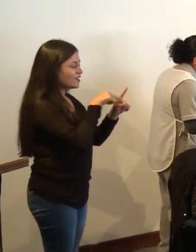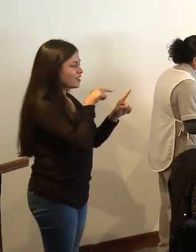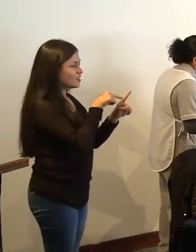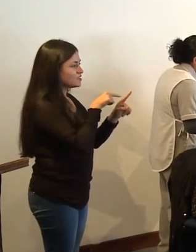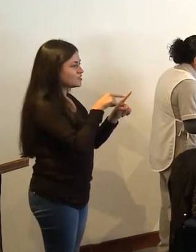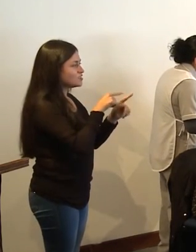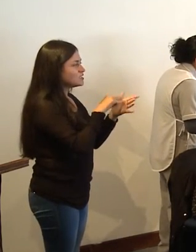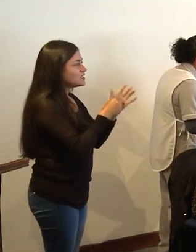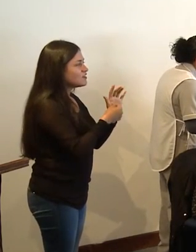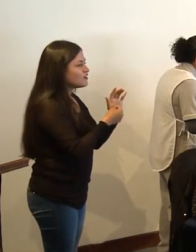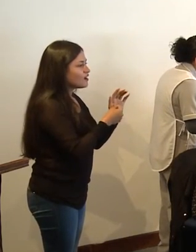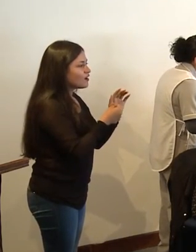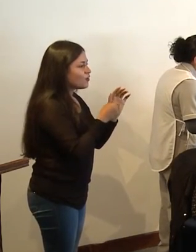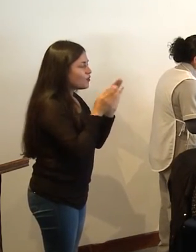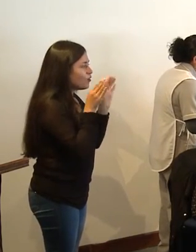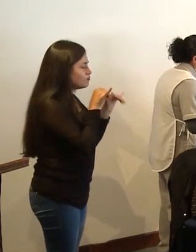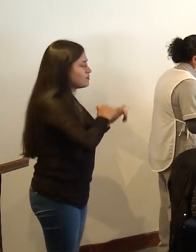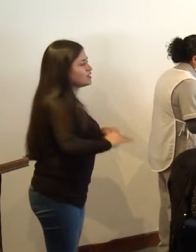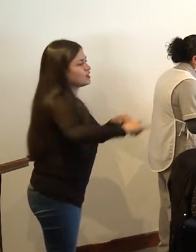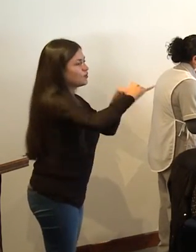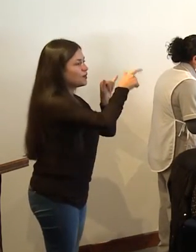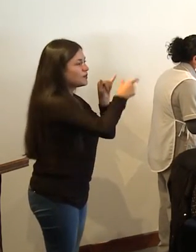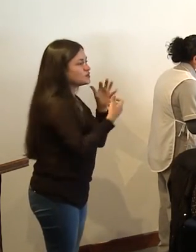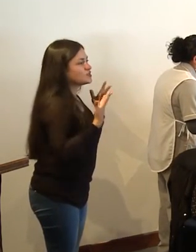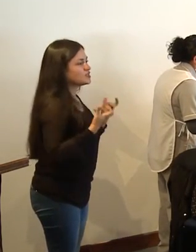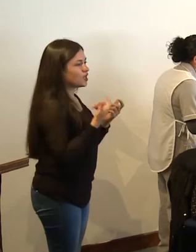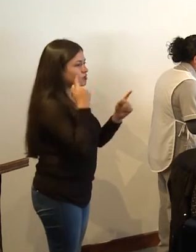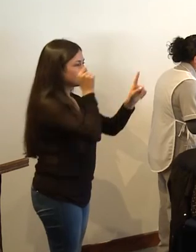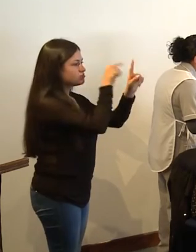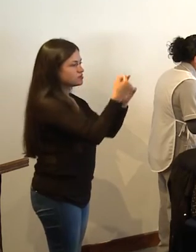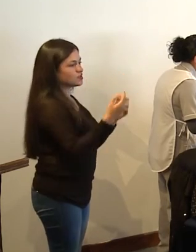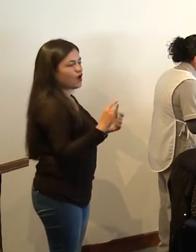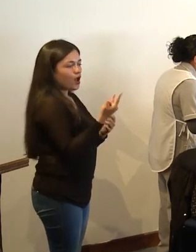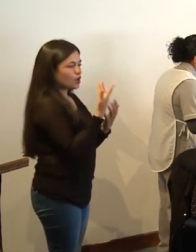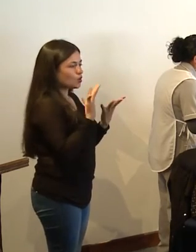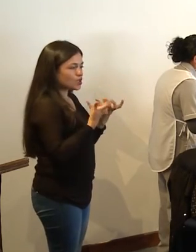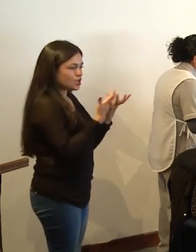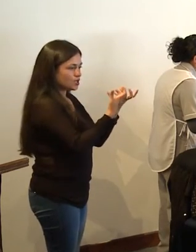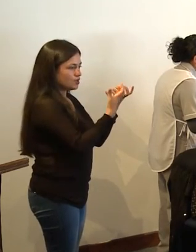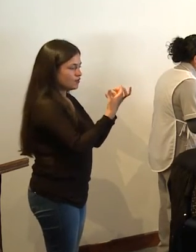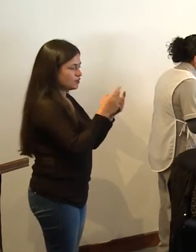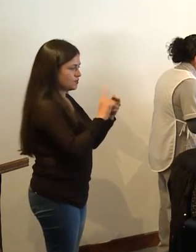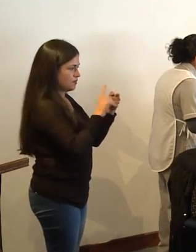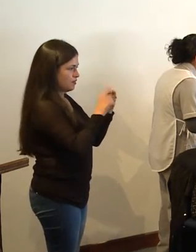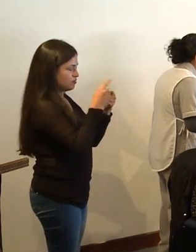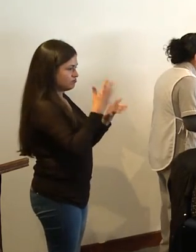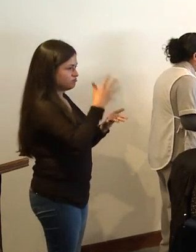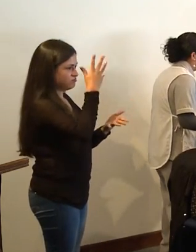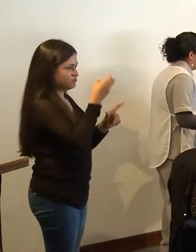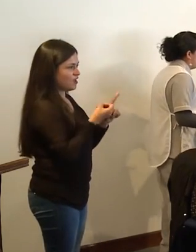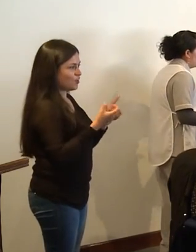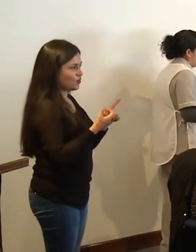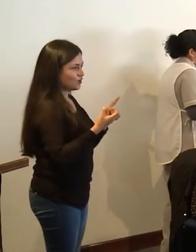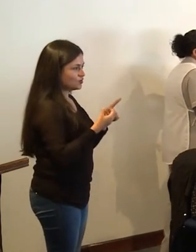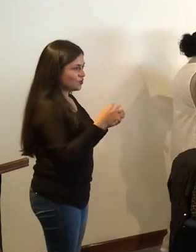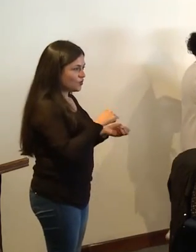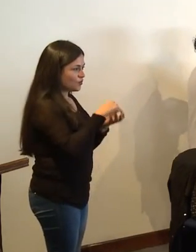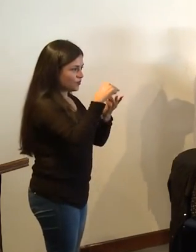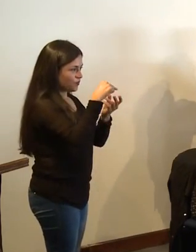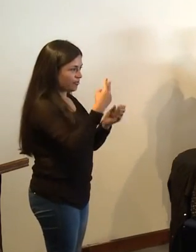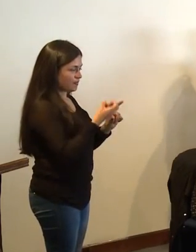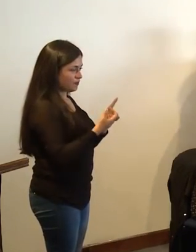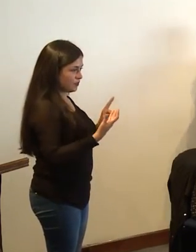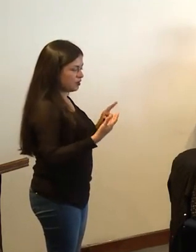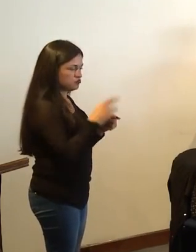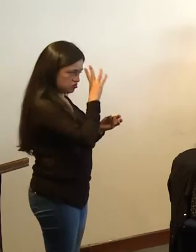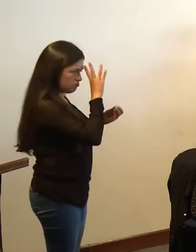es portadora de unos sentidos muy potentes que pueden, por una parte, enriquecer a la educación popular, ¿ves? Estaría buena medida en el sentido de lo que